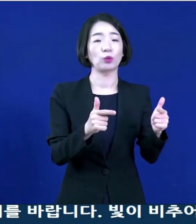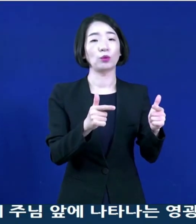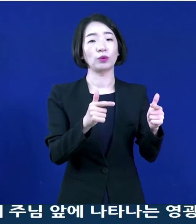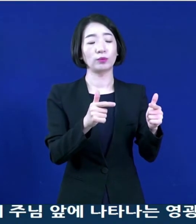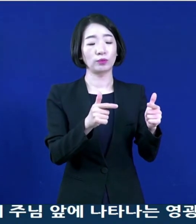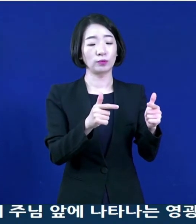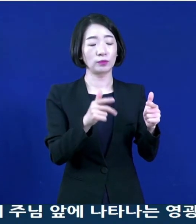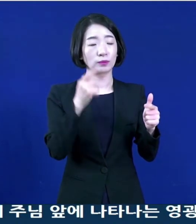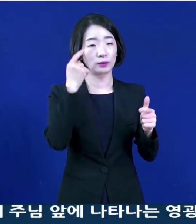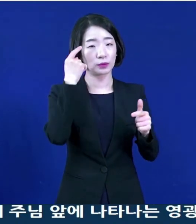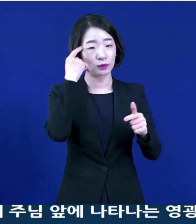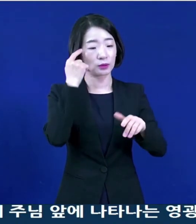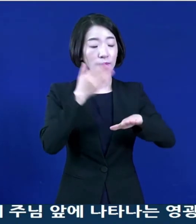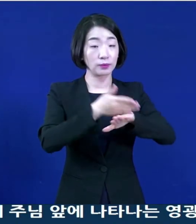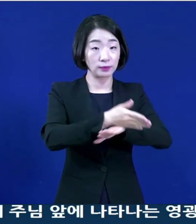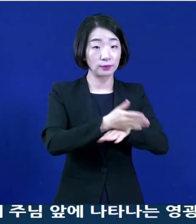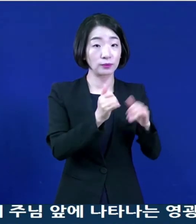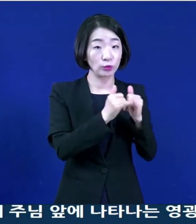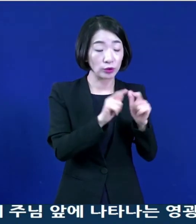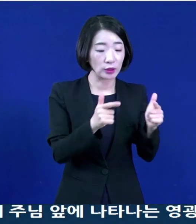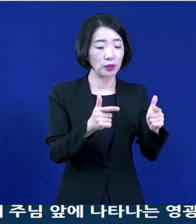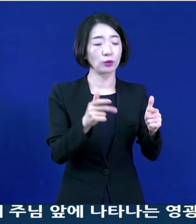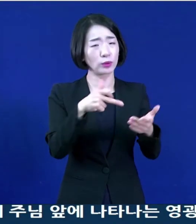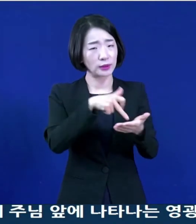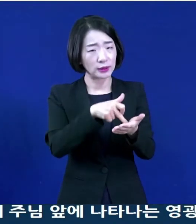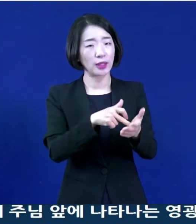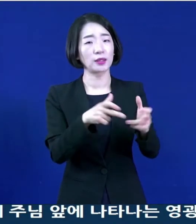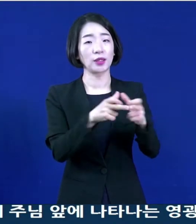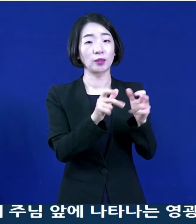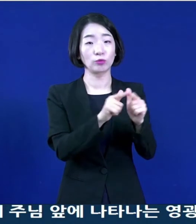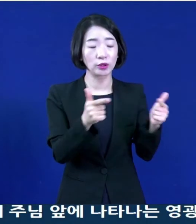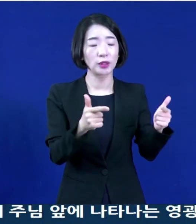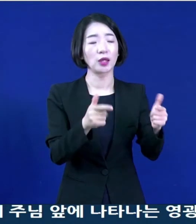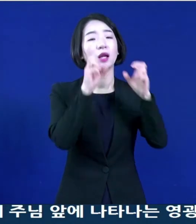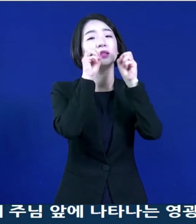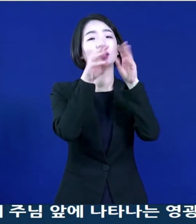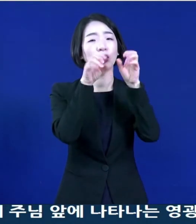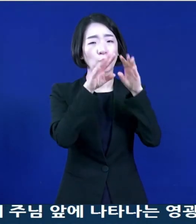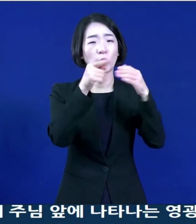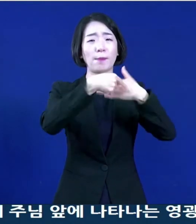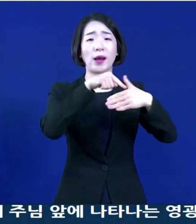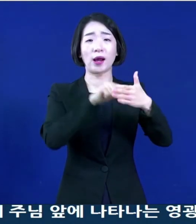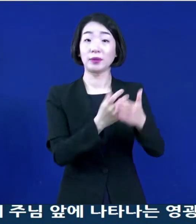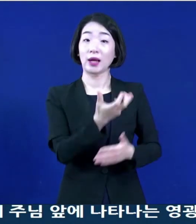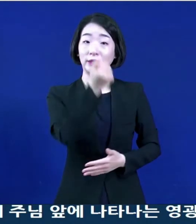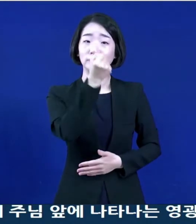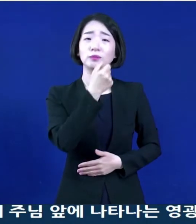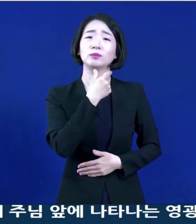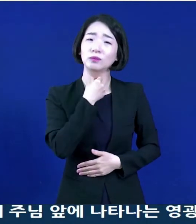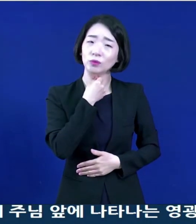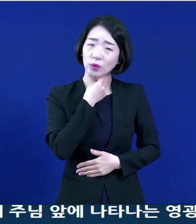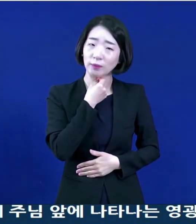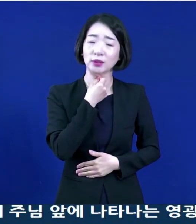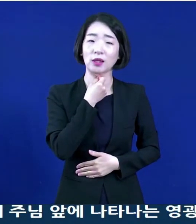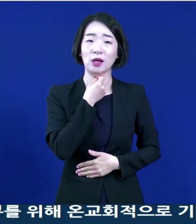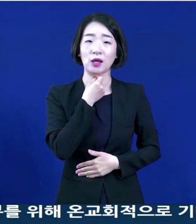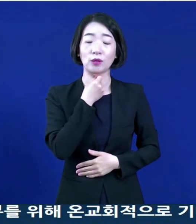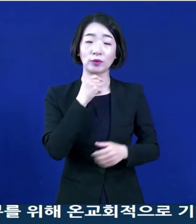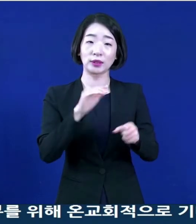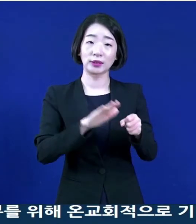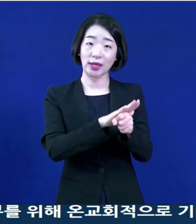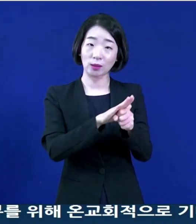되기를 소망하고 있습니다. 사랑부에 봉사하는 사람들이 선교적 마음으로 오는 것은 말할 것도 없고, 사랑부